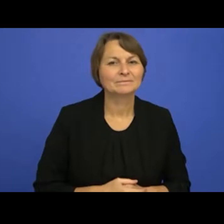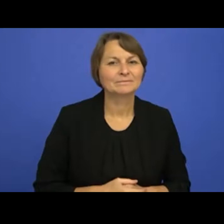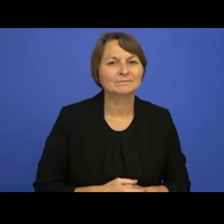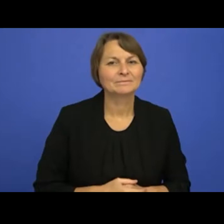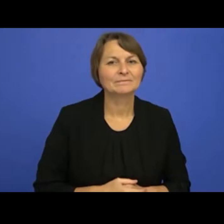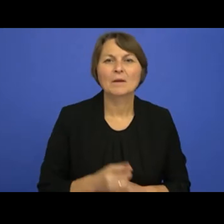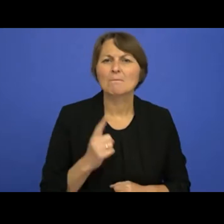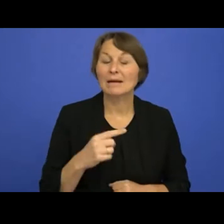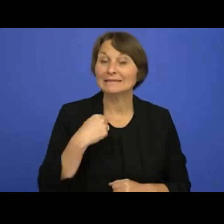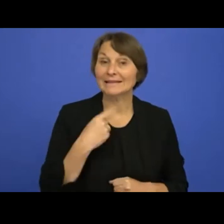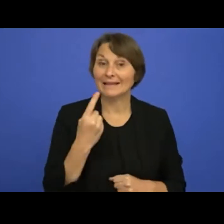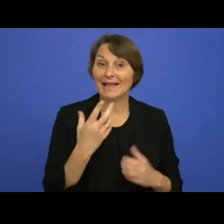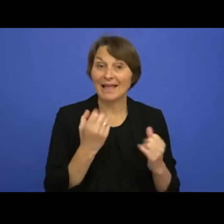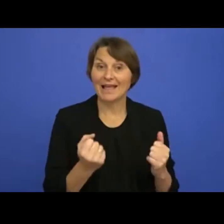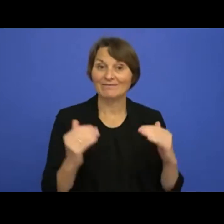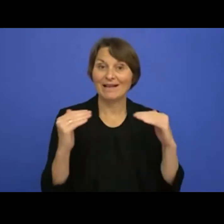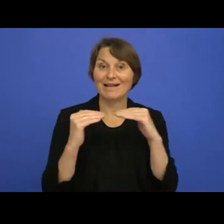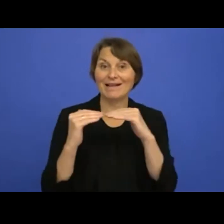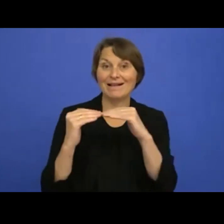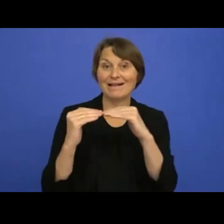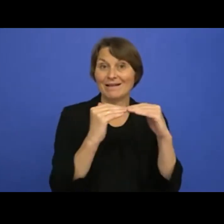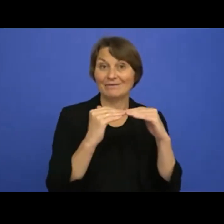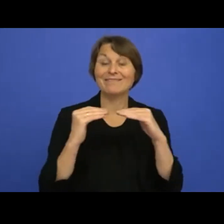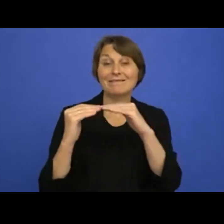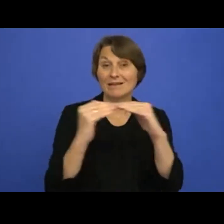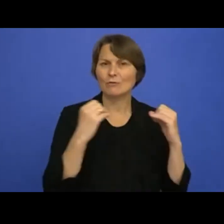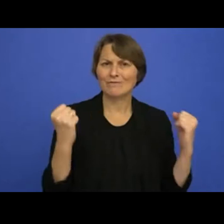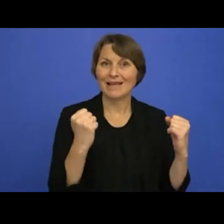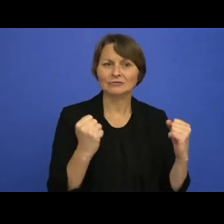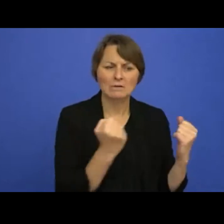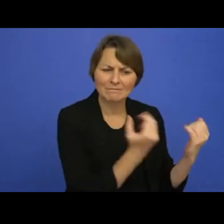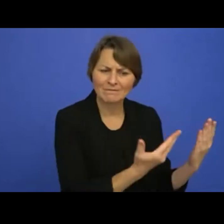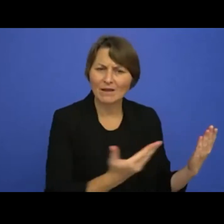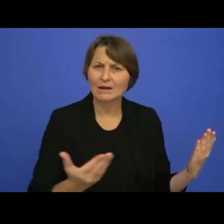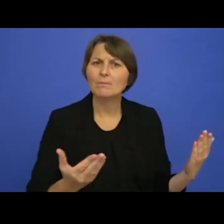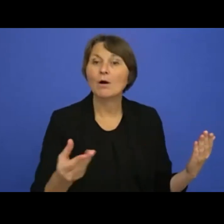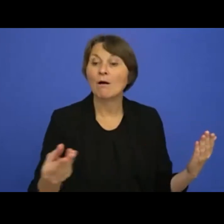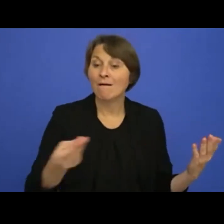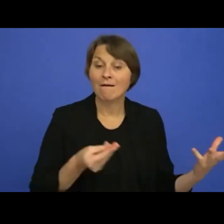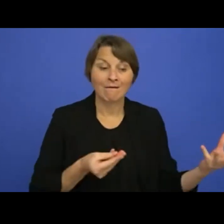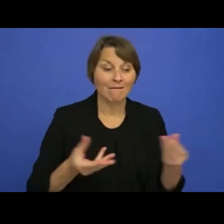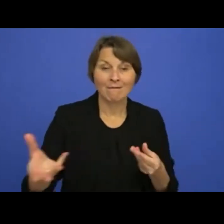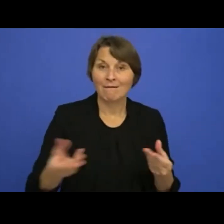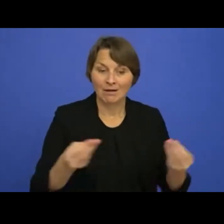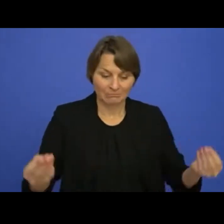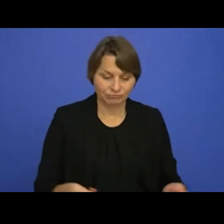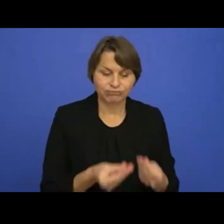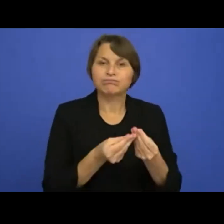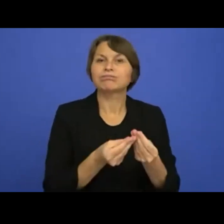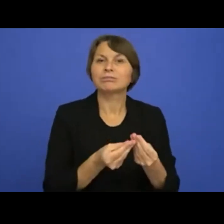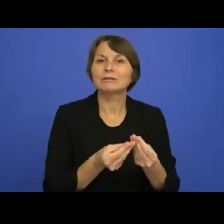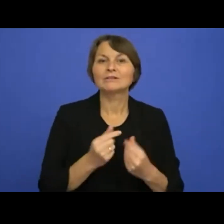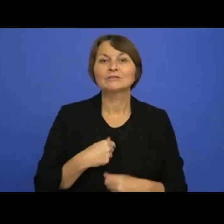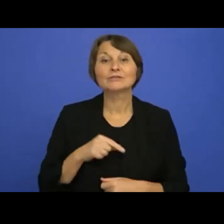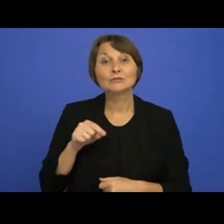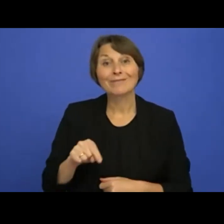Il faut mettre à disposition des connaissances que nous maîtrisons et